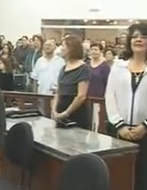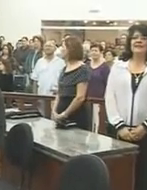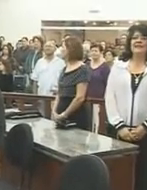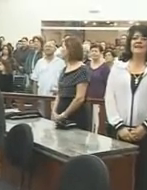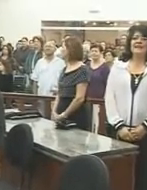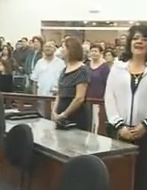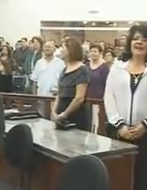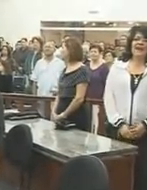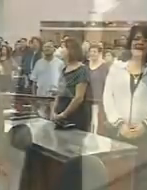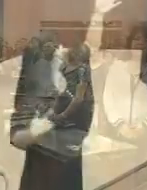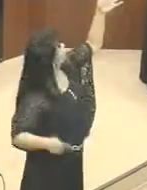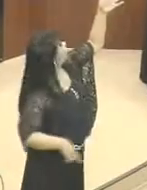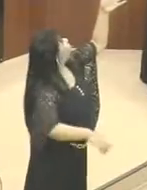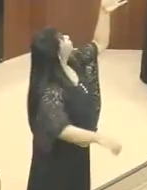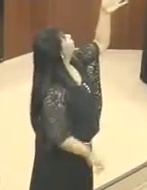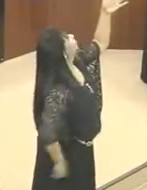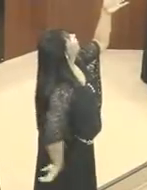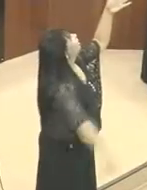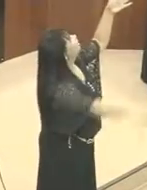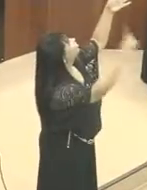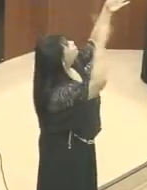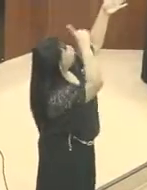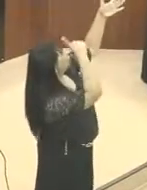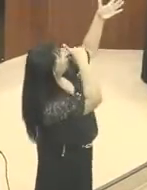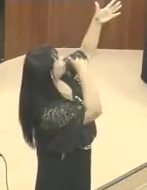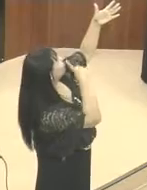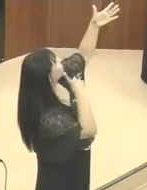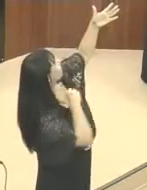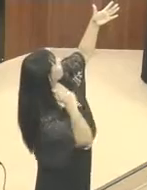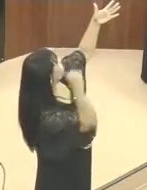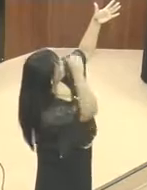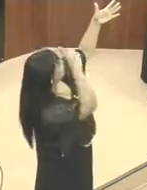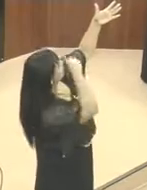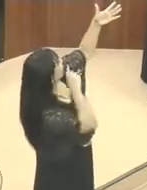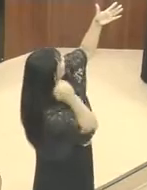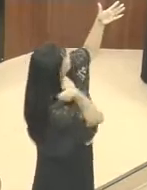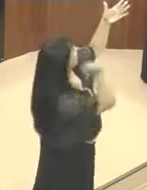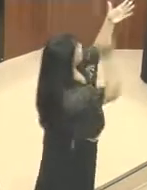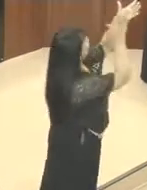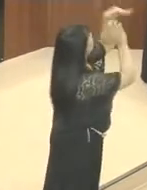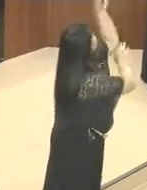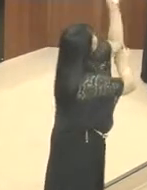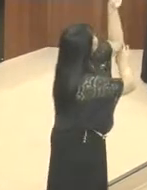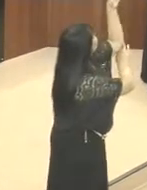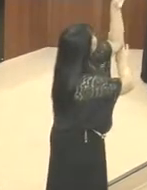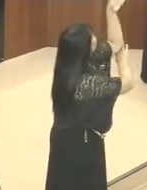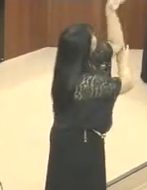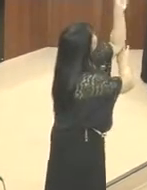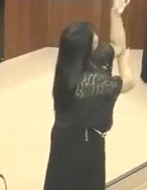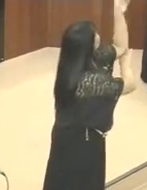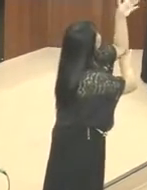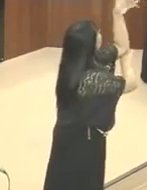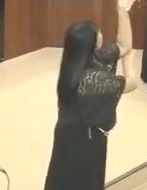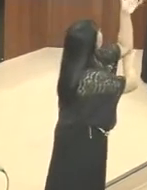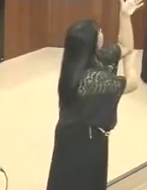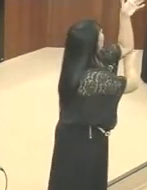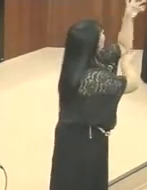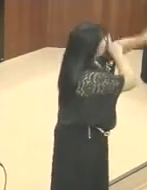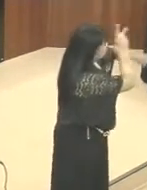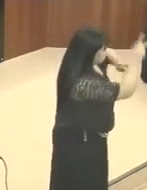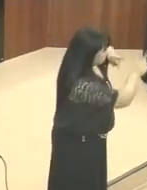ostentas estrelado, e diga ao verde louro desta